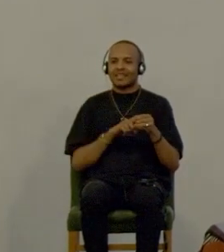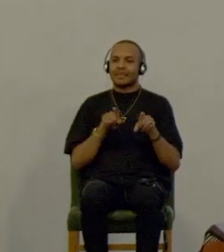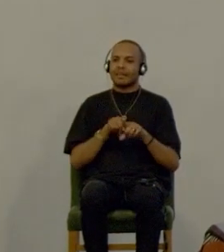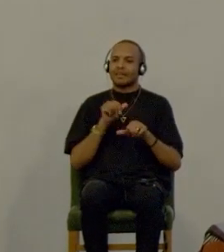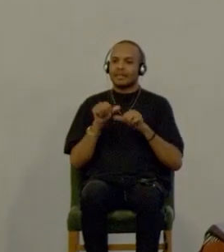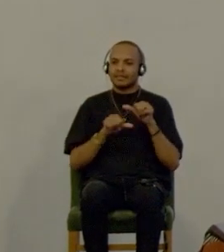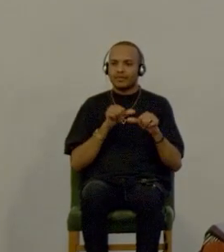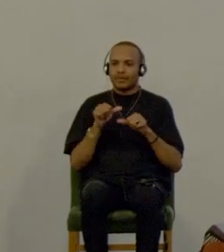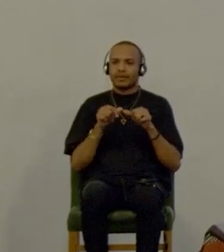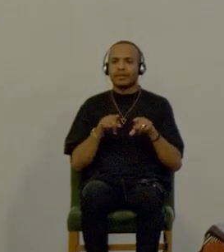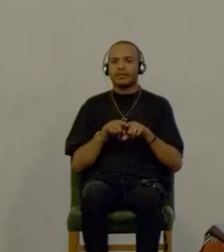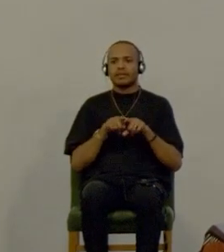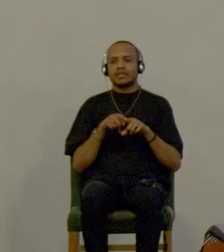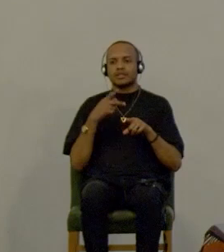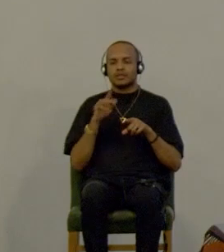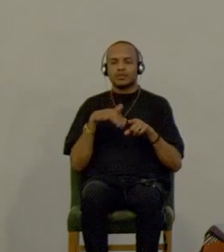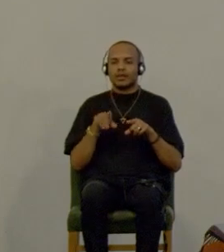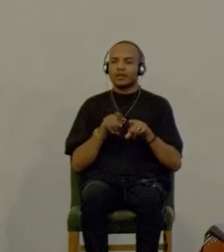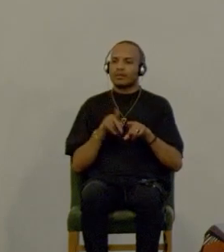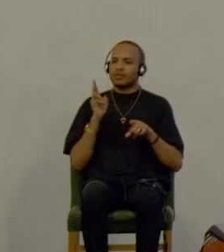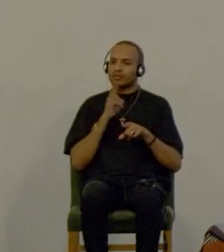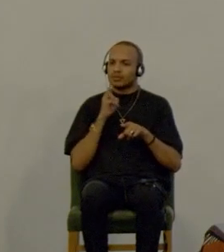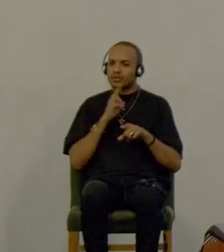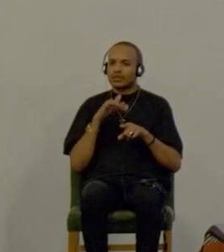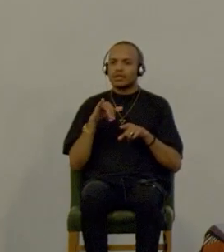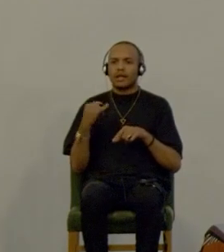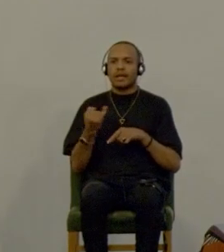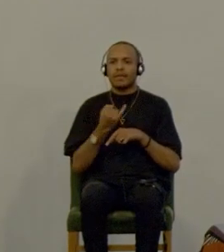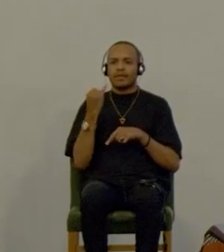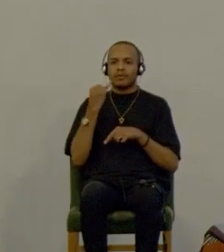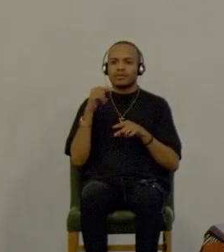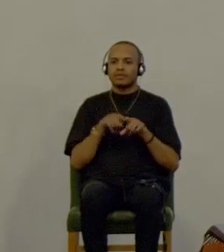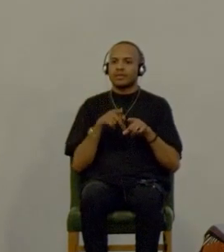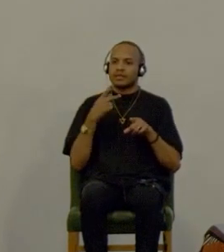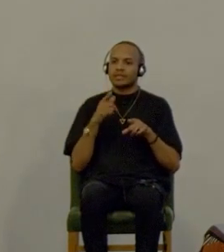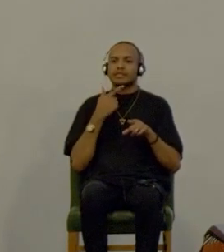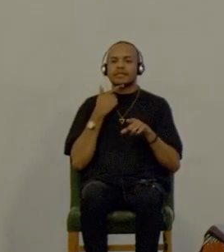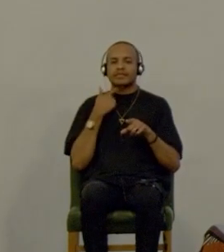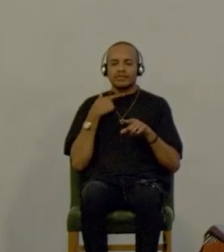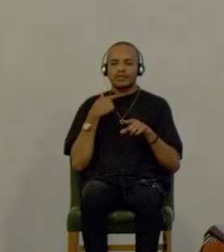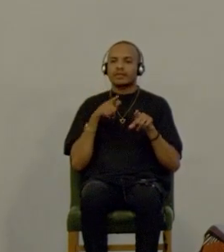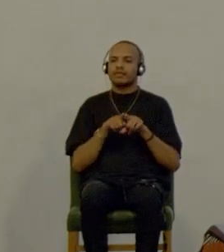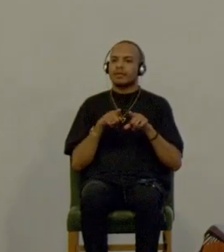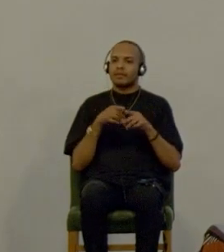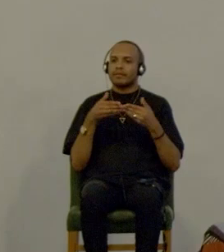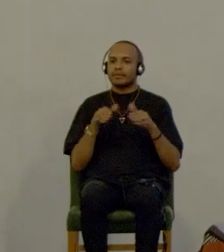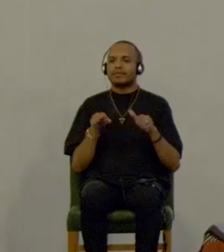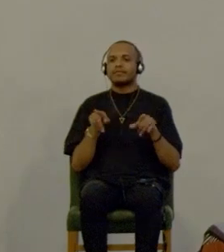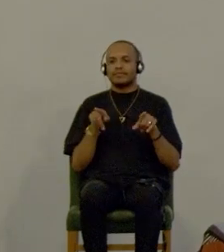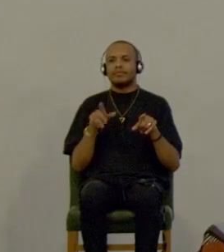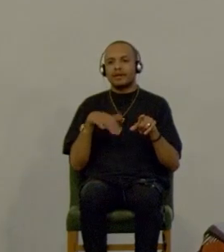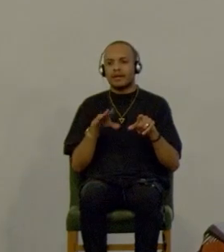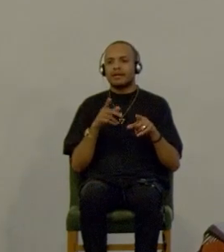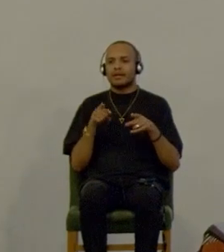où c'est le plus urgent, là où c'est le plus important, avec juste cette envie de réouvrir le pouvoir des cartes et des cosmogrammes,